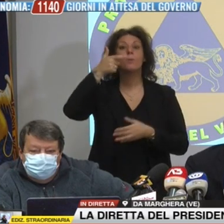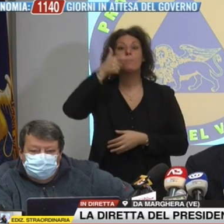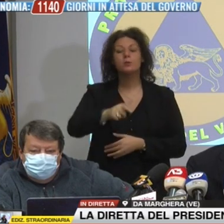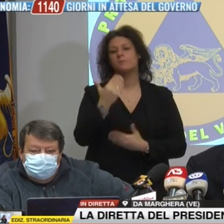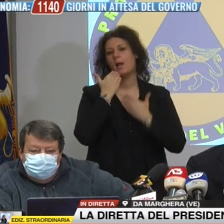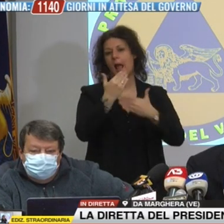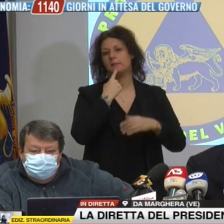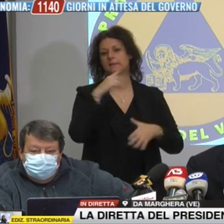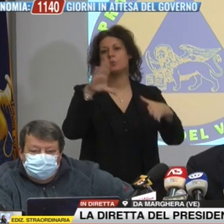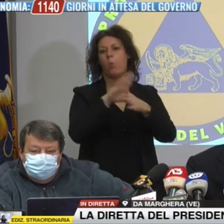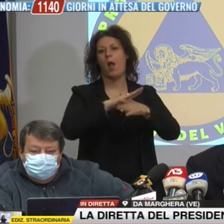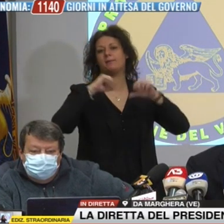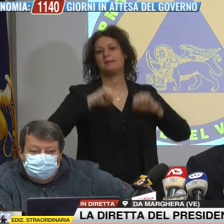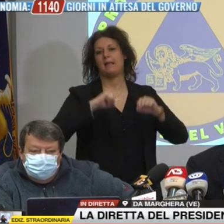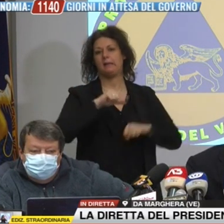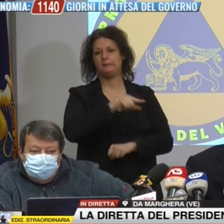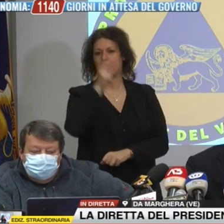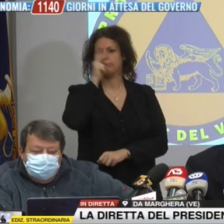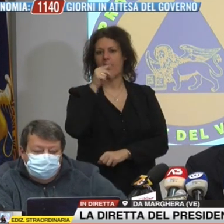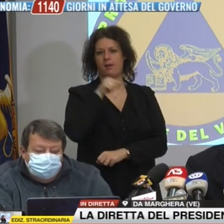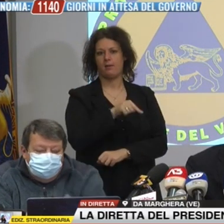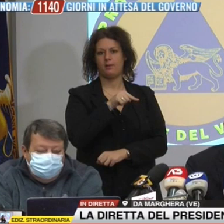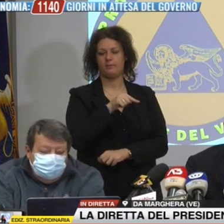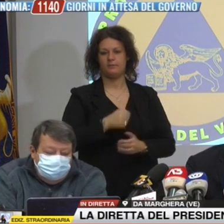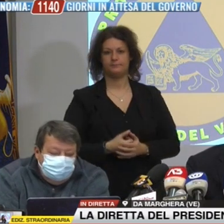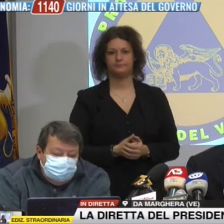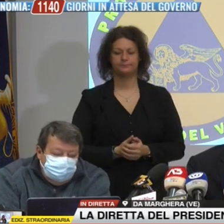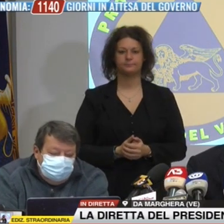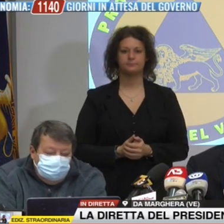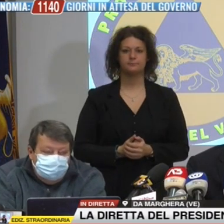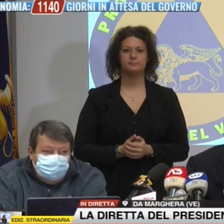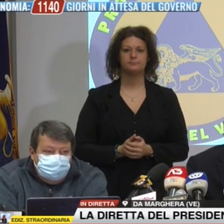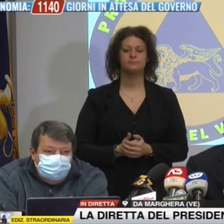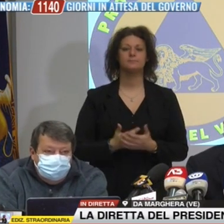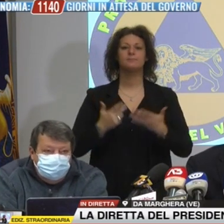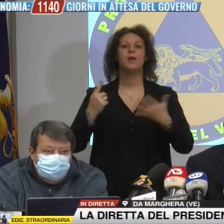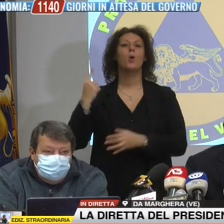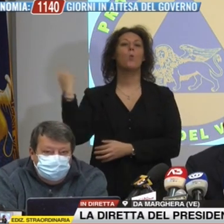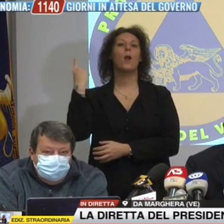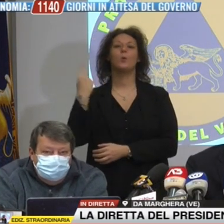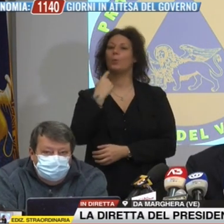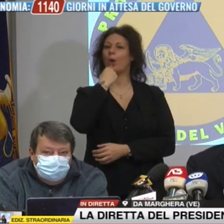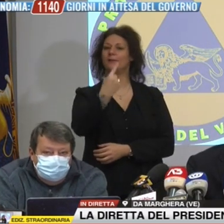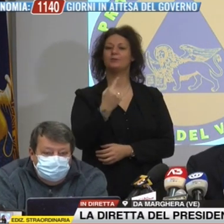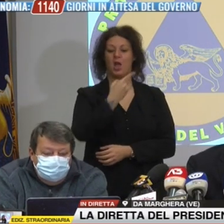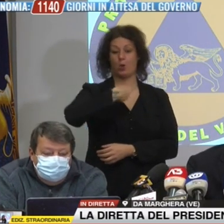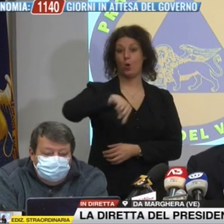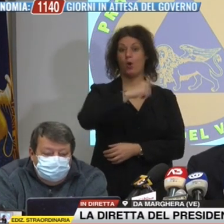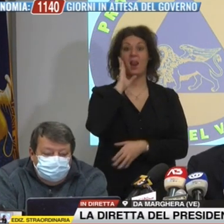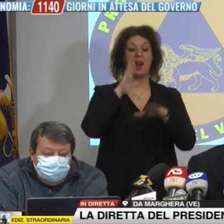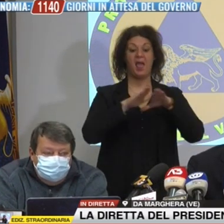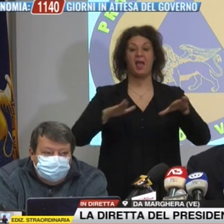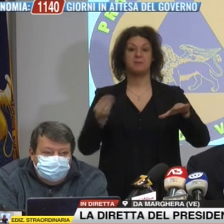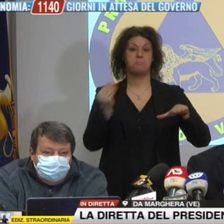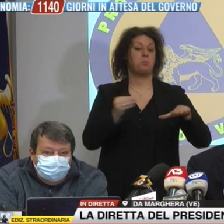stati veramente in gamba, non come dice qualcuno che abbiamo aumentato a sproposito i letti per non andare in zona rossa. Guardate, in zona rossa non